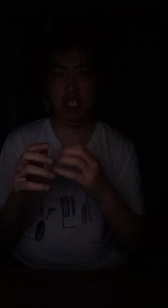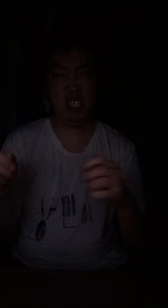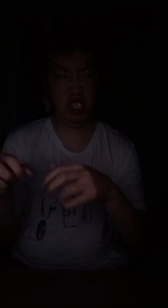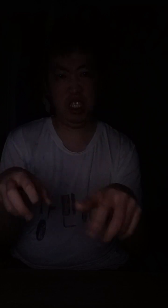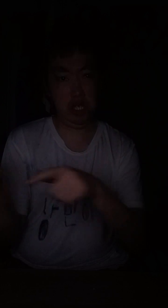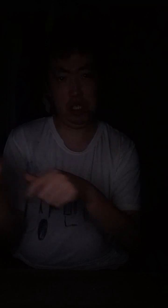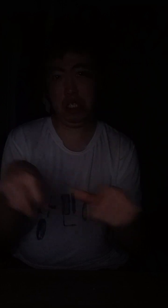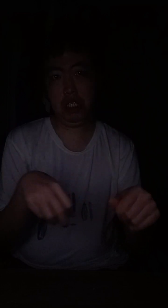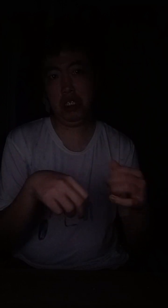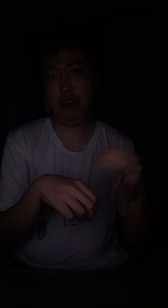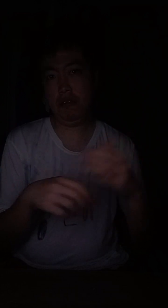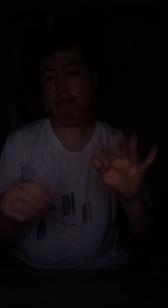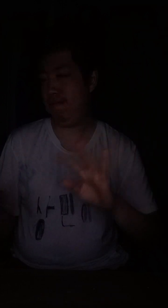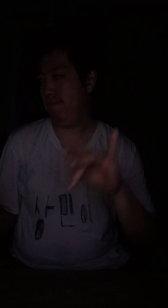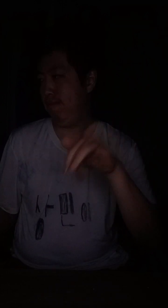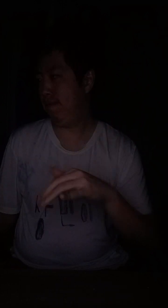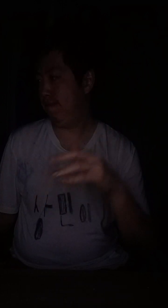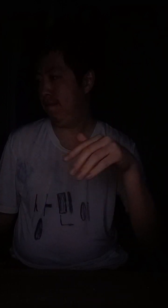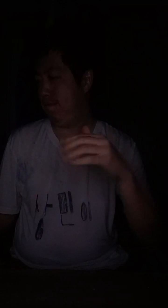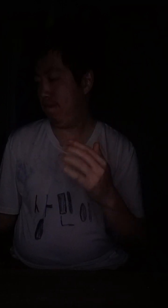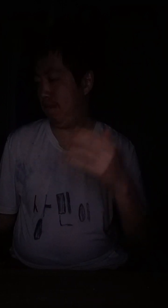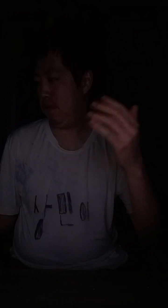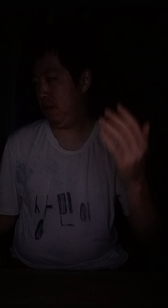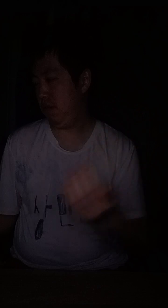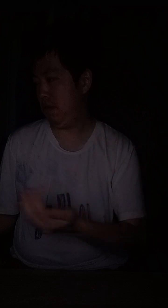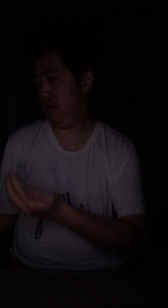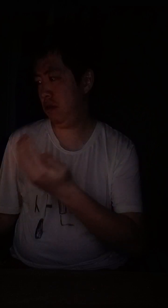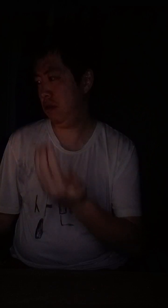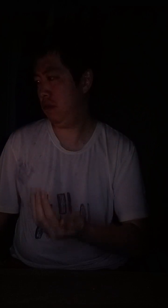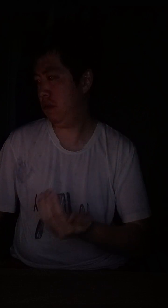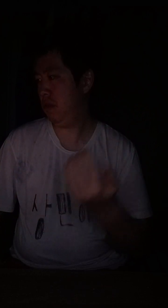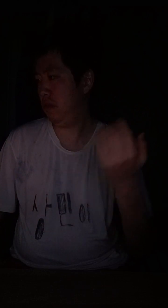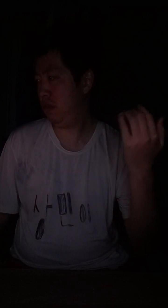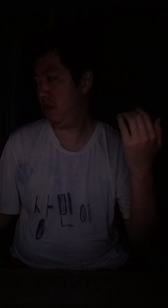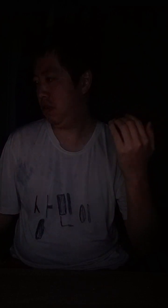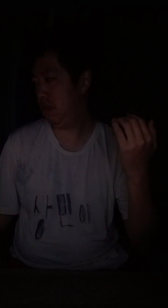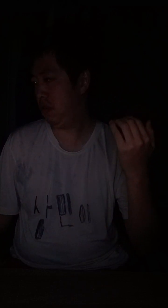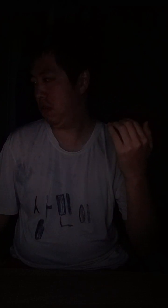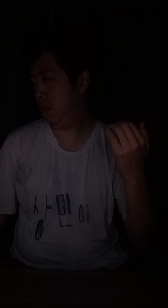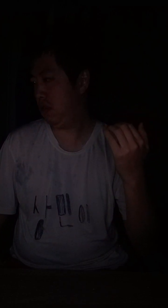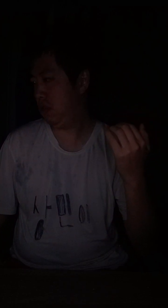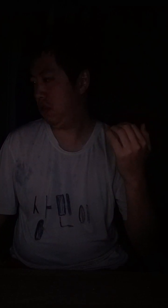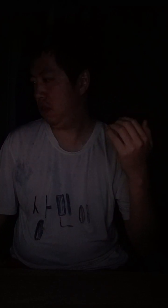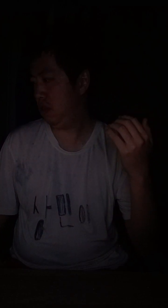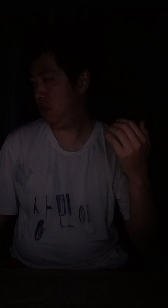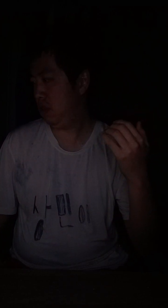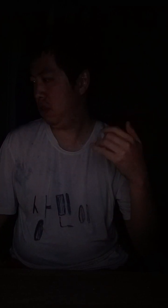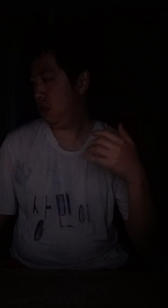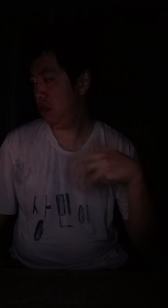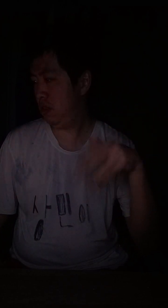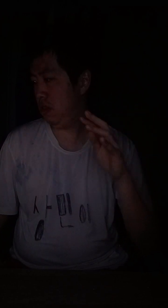끌어내면 방첩사가 인계받아 수방사 비원 벙커로 이송하라고 여 사령관이 지시했다는 진술도 확보한 걸로